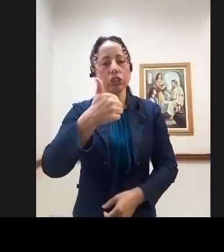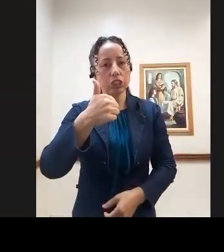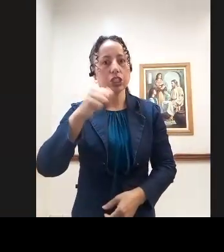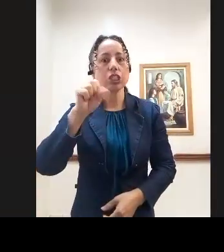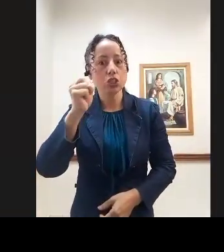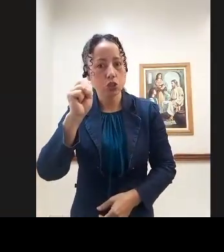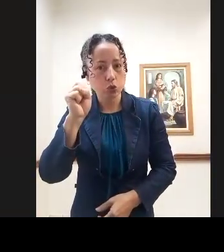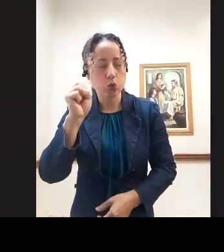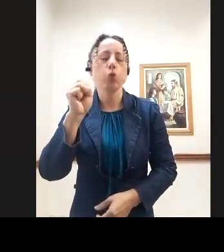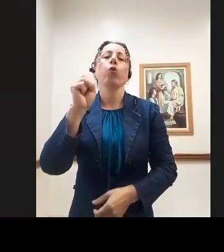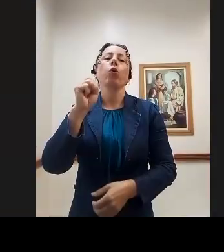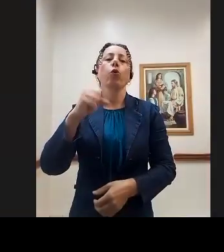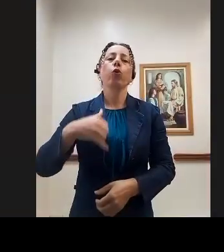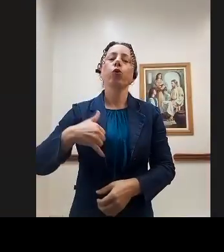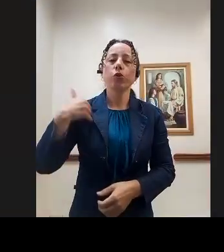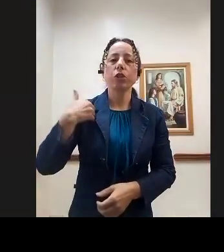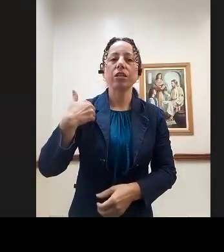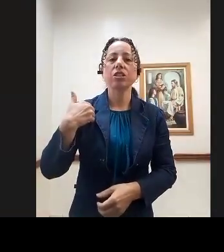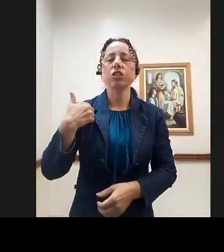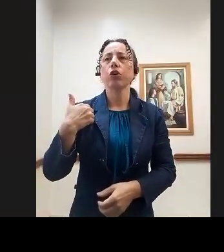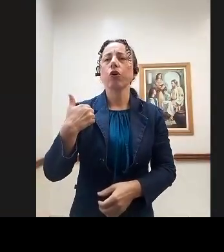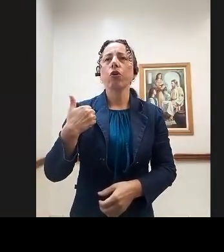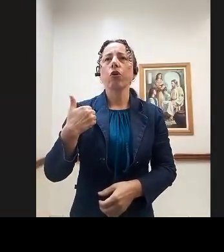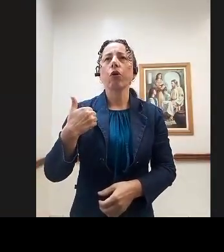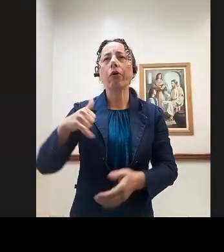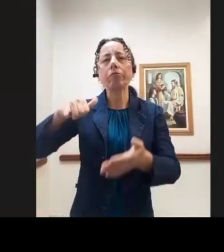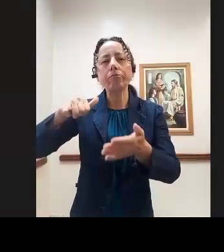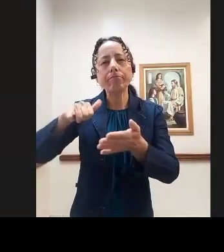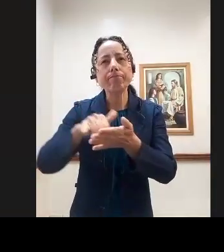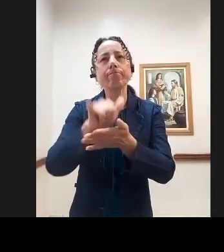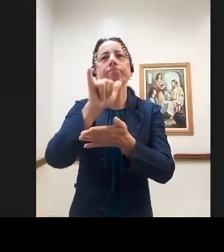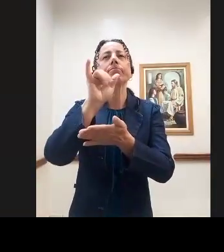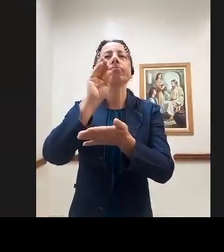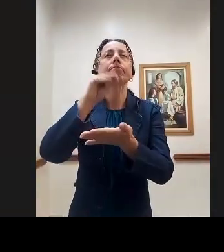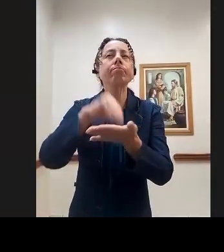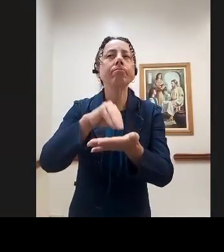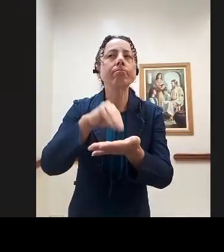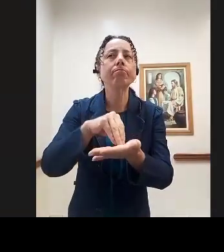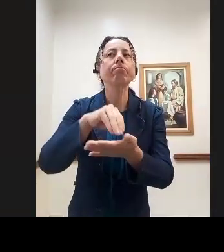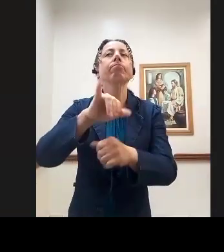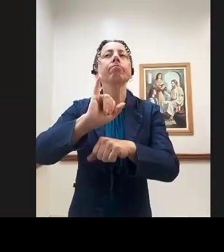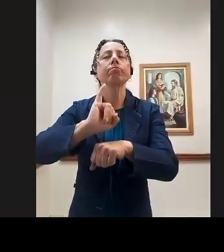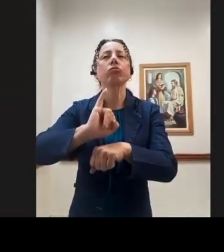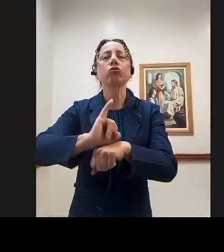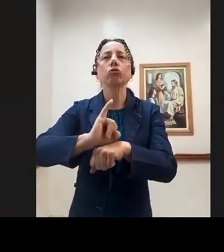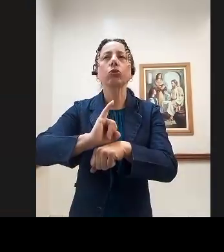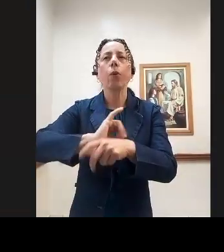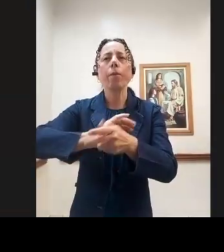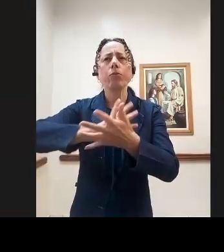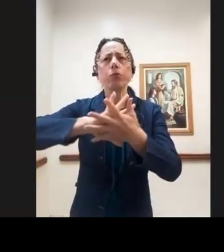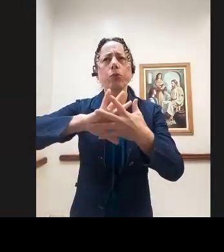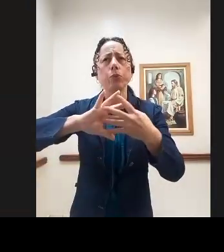eu sentia um vazio. E ao ler nas Escrituras, a gente aprende o tempo todo o que o Senhor fala: quem me